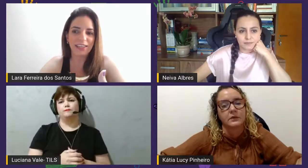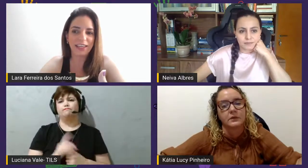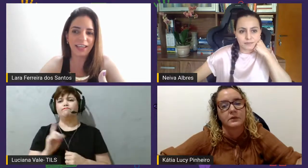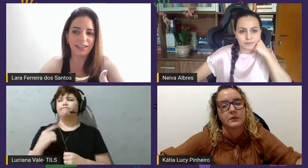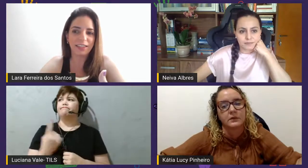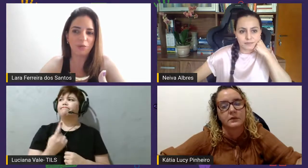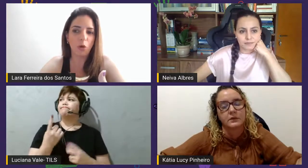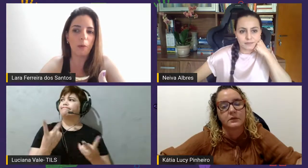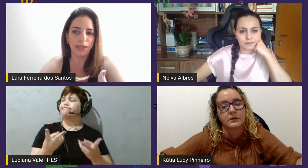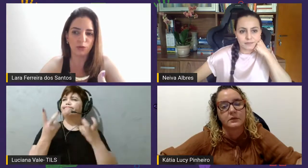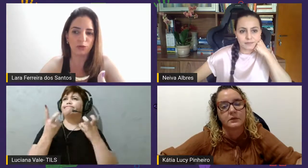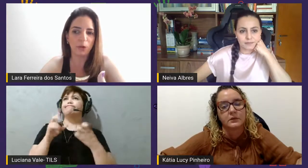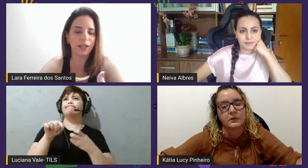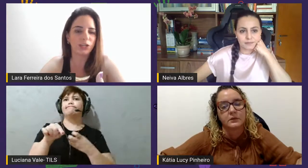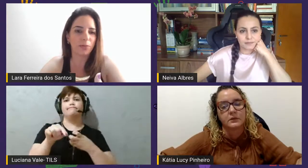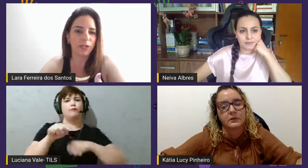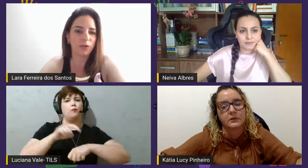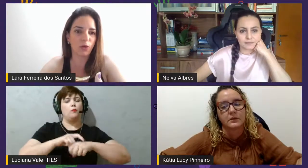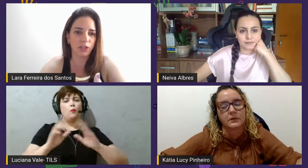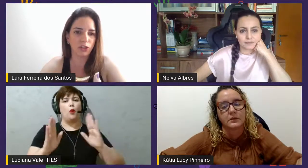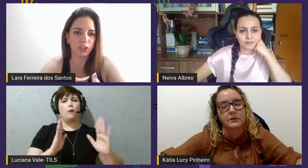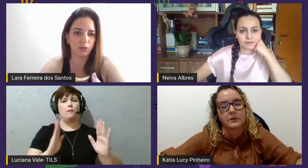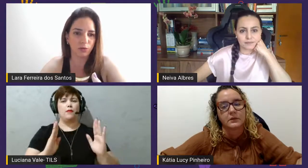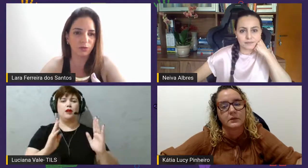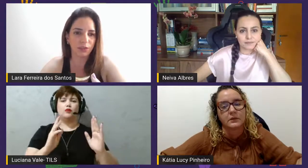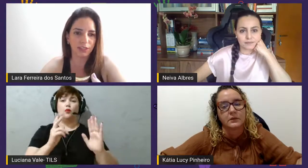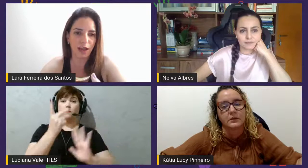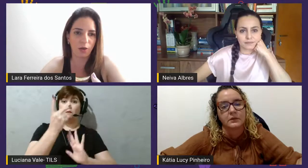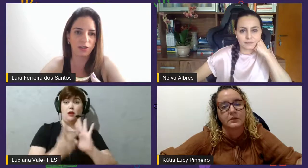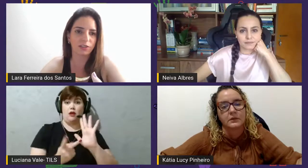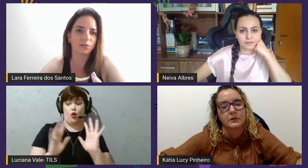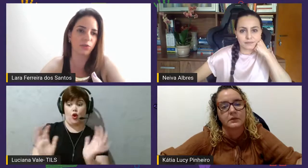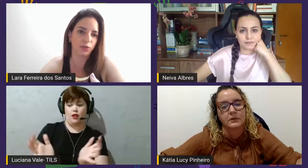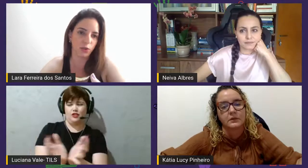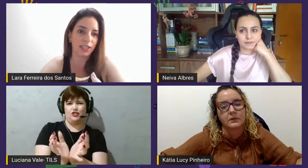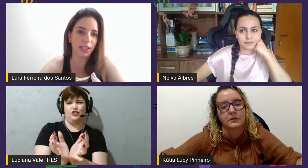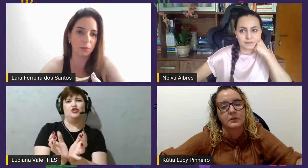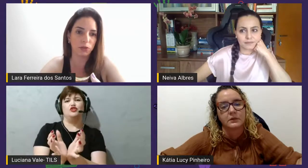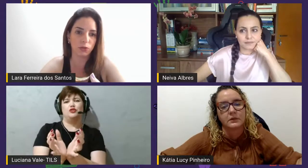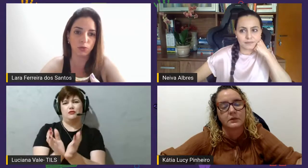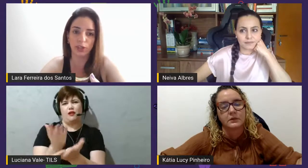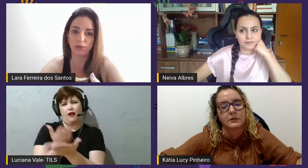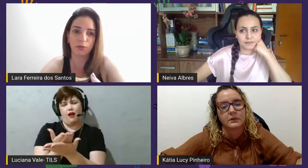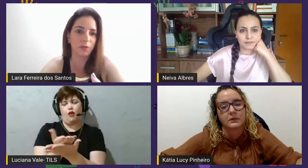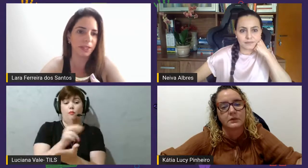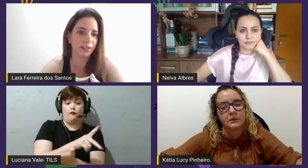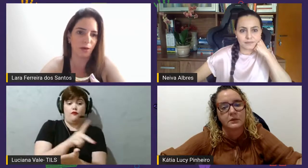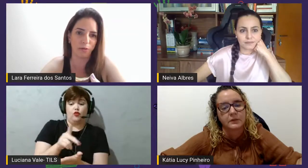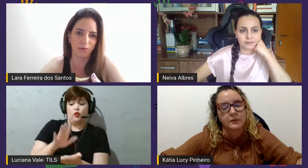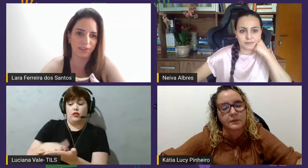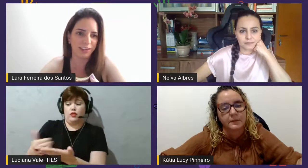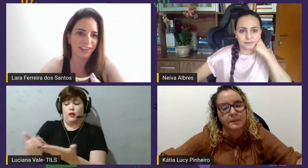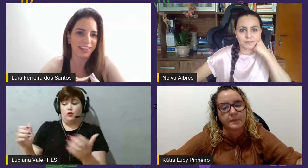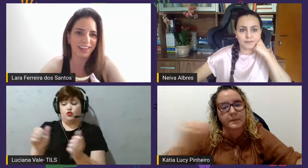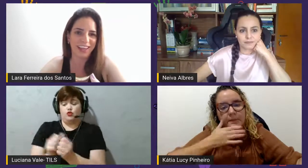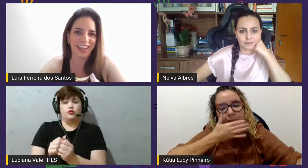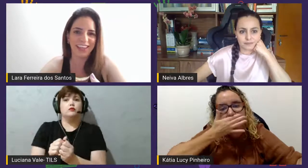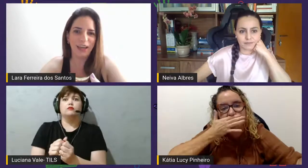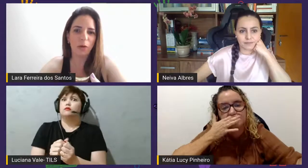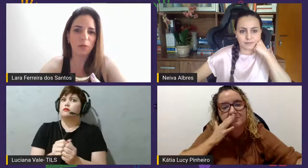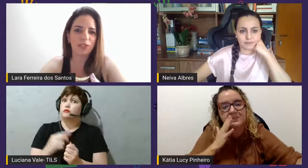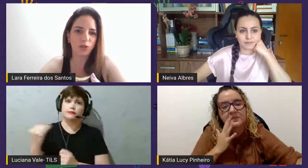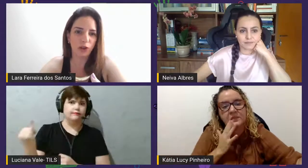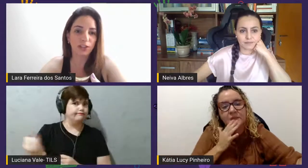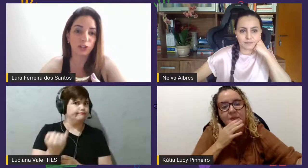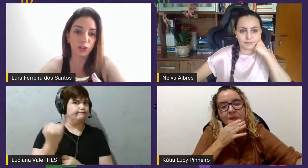que esse momento de planejamento coletivo das aulas, professor e intérprete juntos, é fundamental. Né?